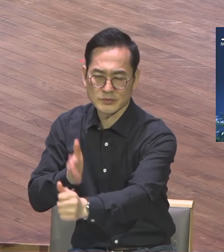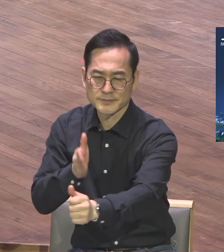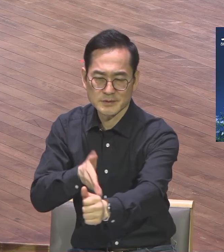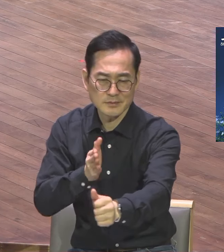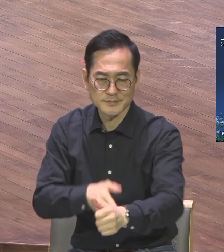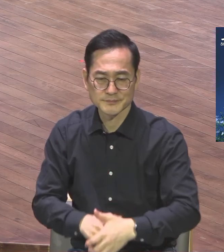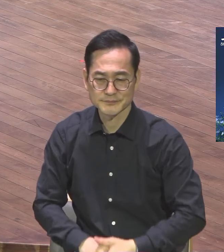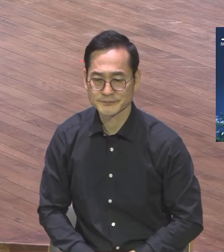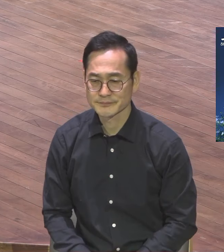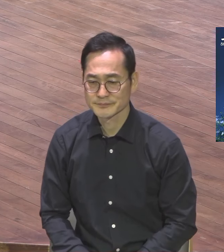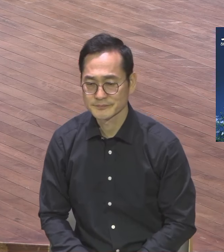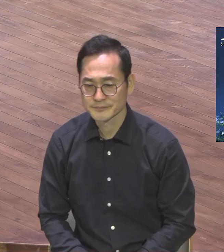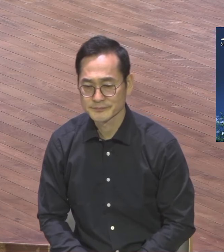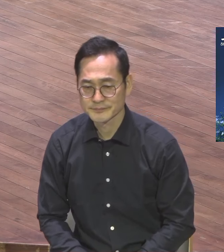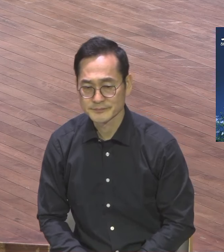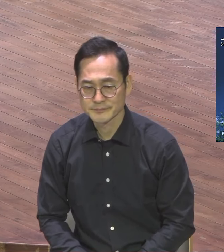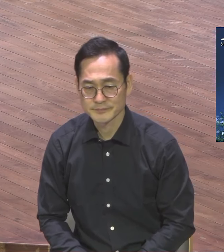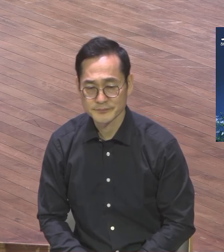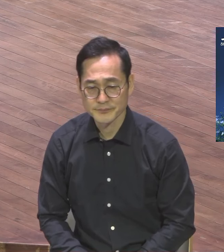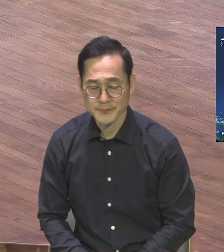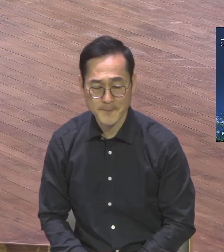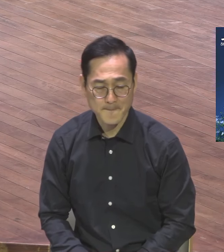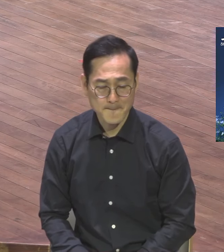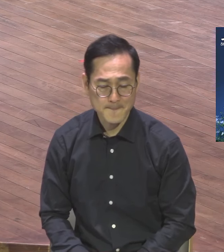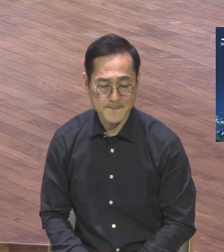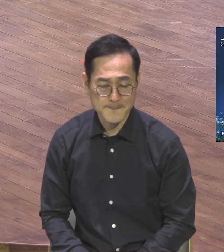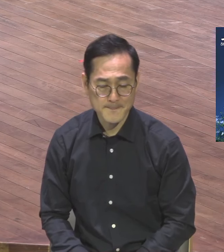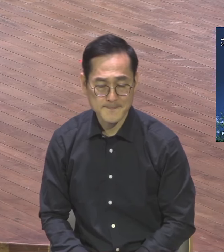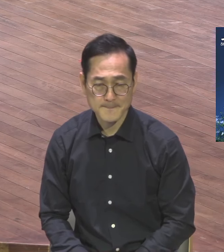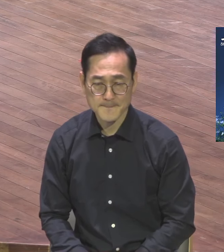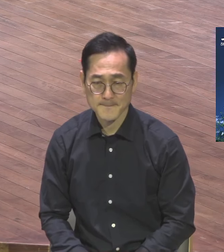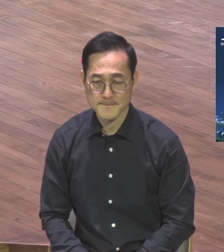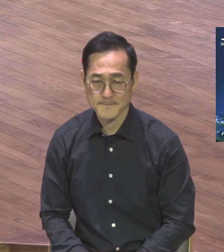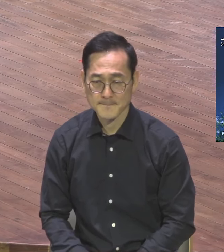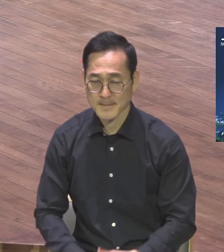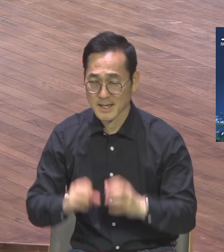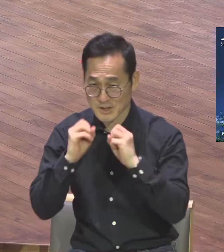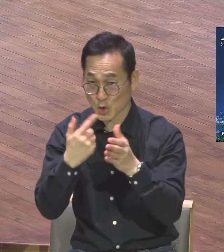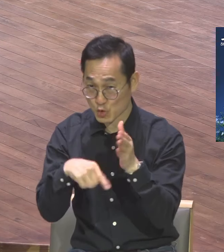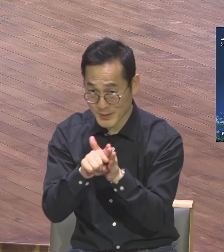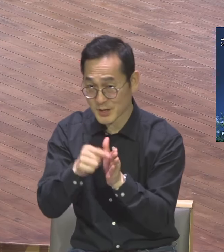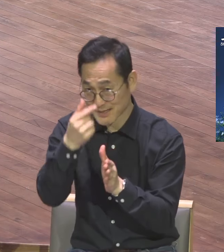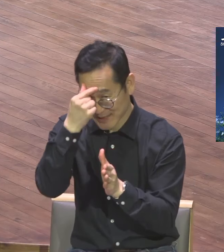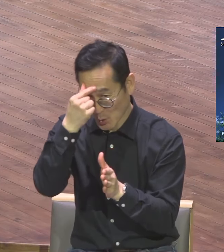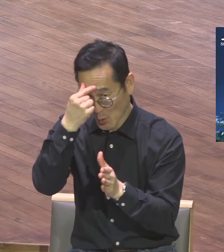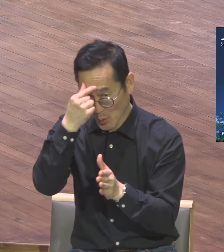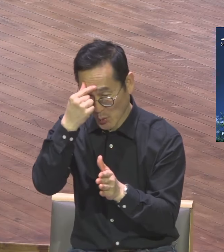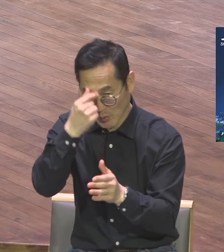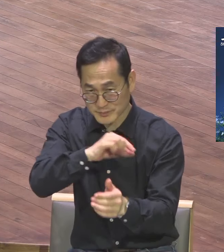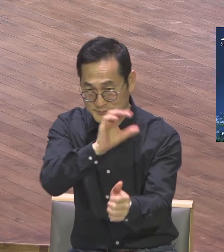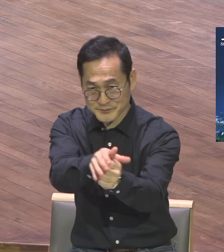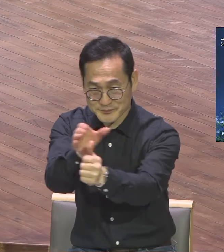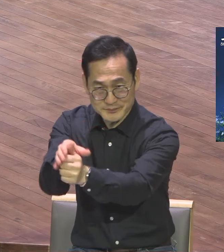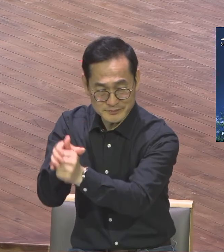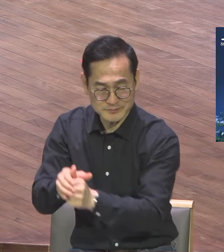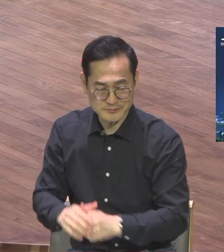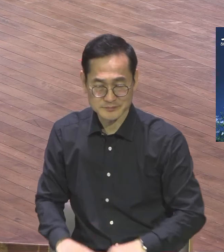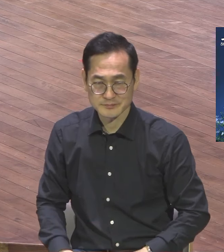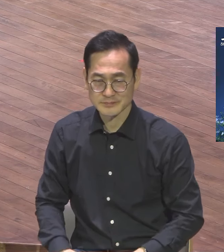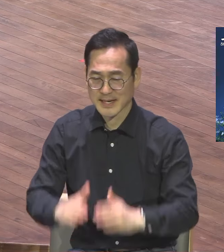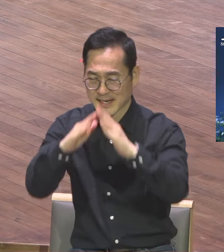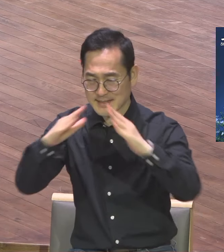하나님 듣지 않습니다. 여러분 성교를 위해서 기도하라고 하나님이 말씀하신 게요. 내 업의